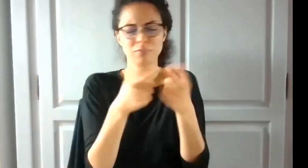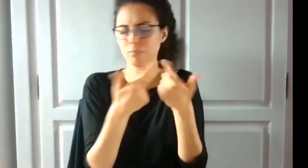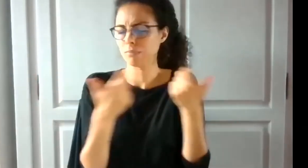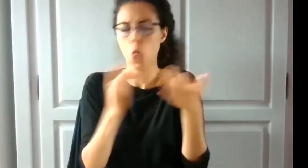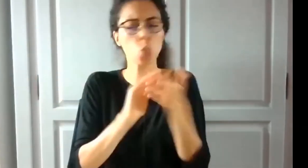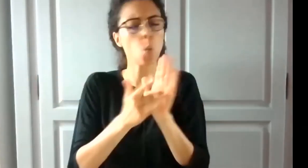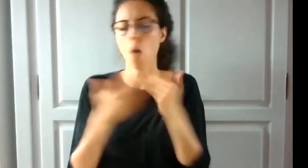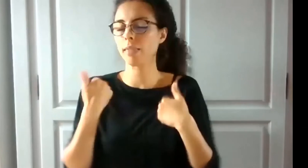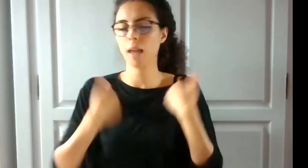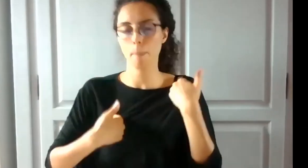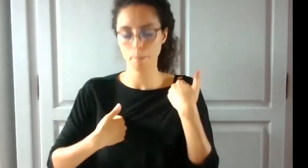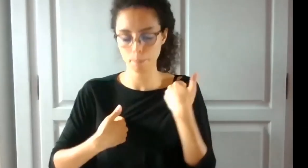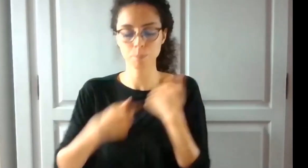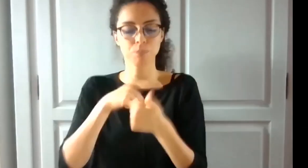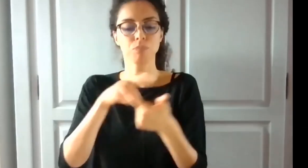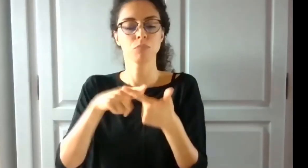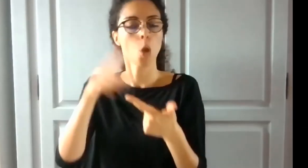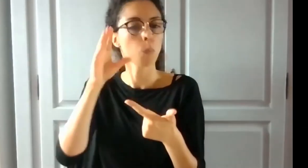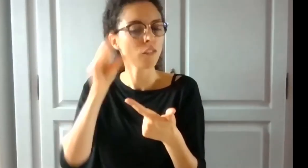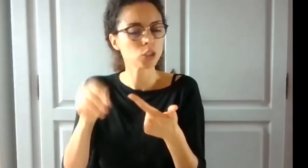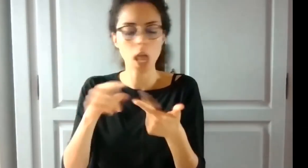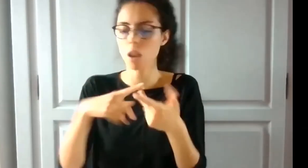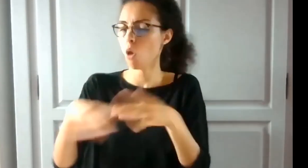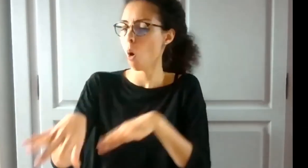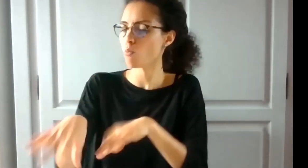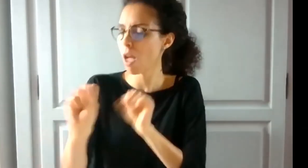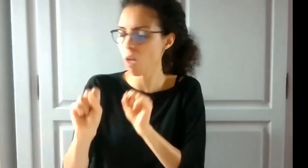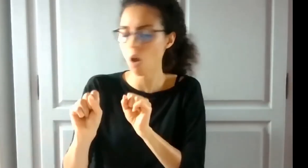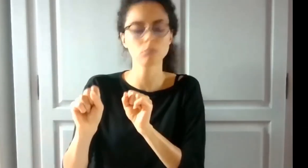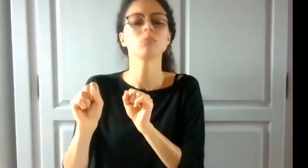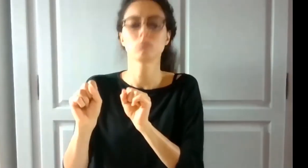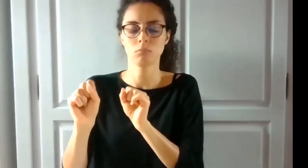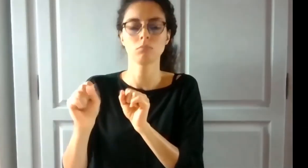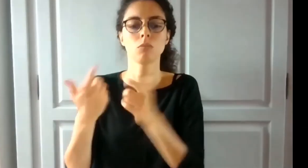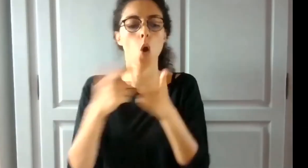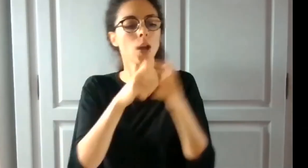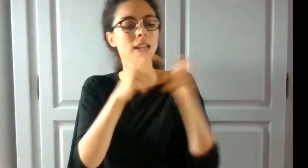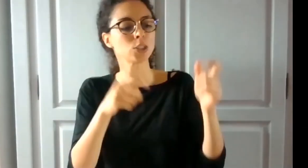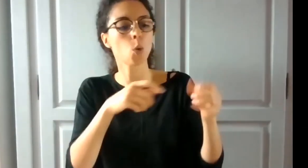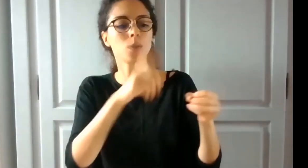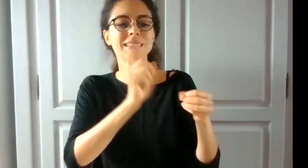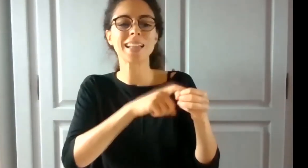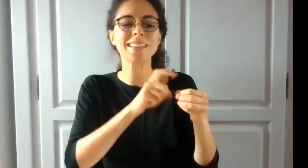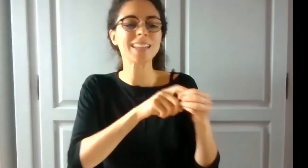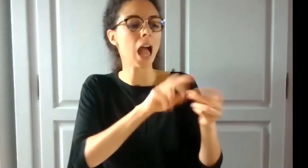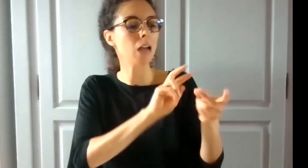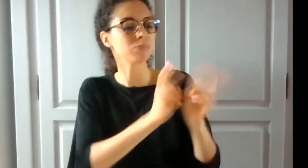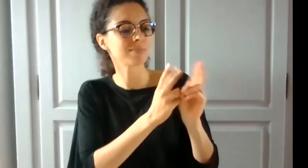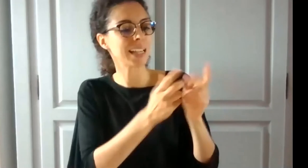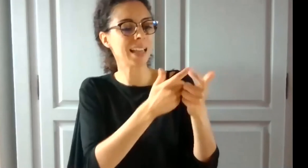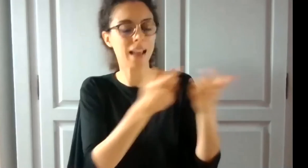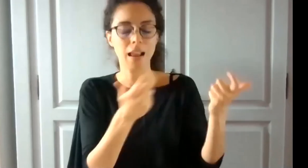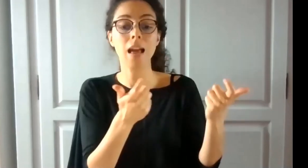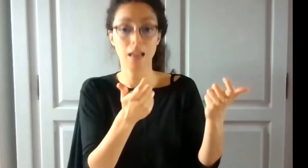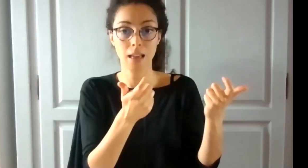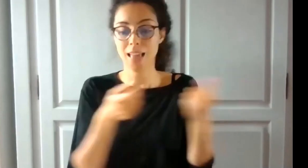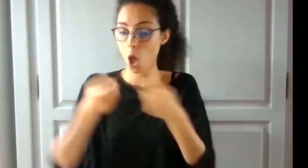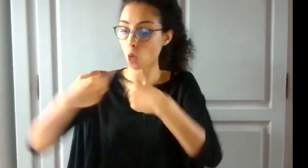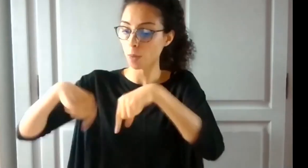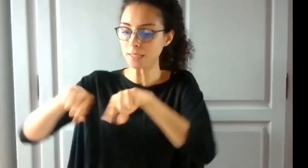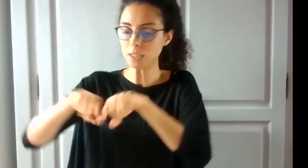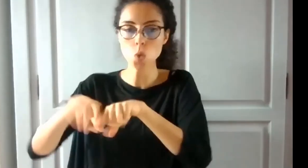confondu, les professionnels, les employeurs, les organisations syndicales. Et cette commission, elle n'a pas